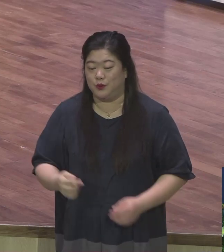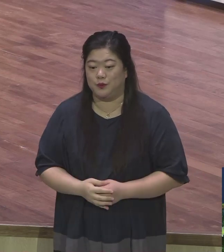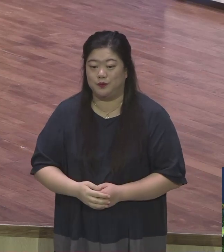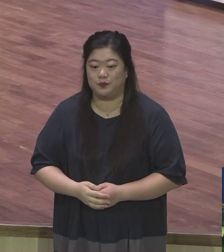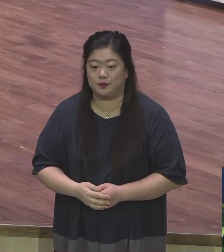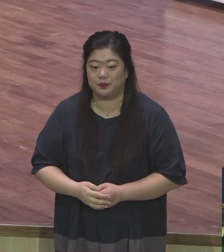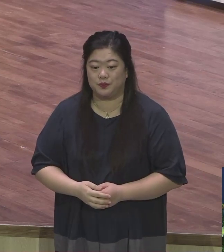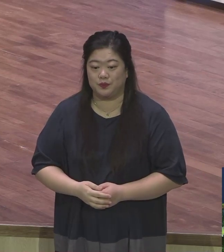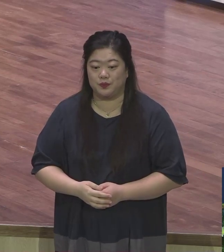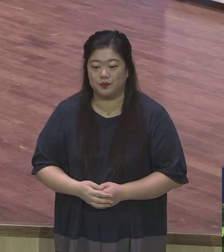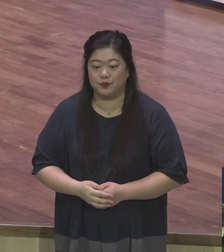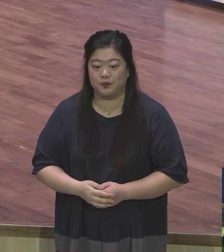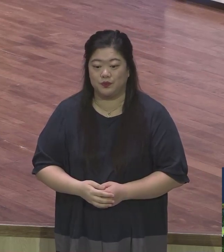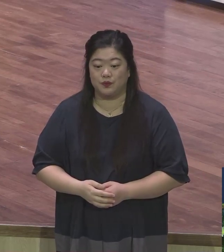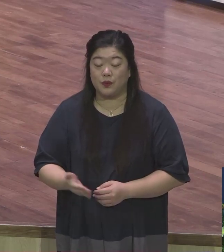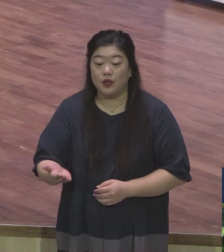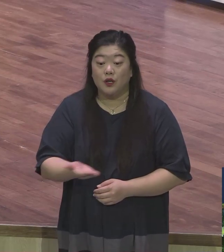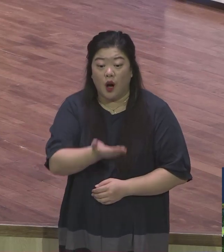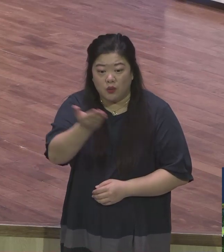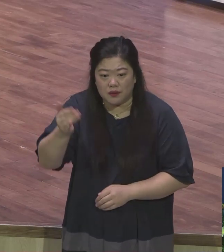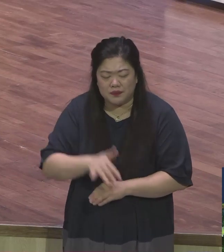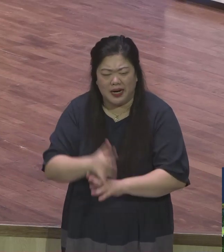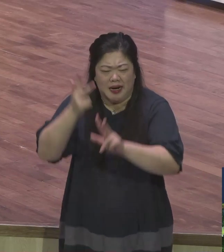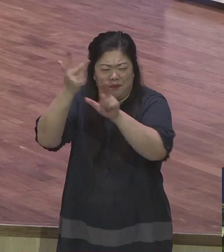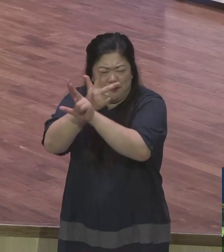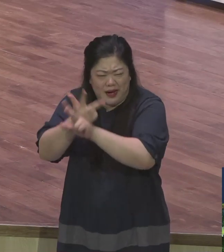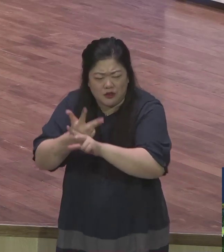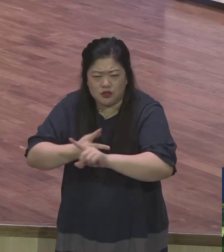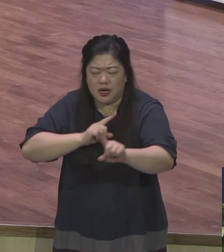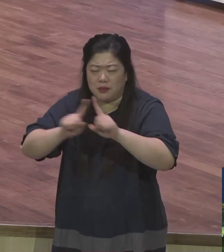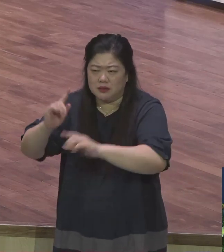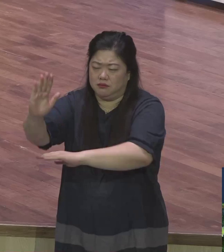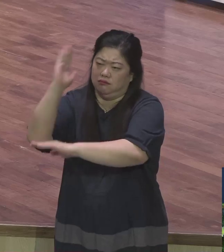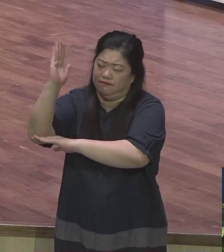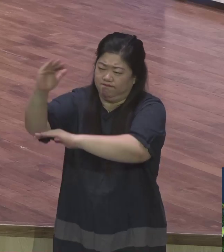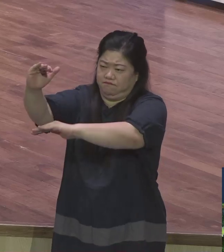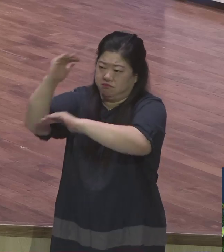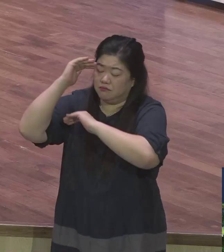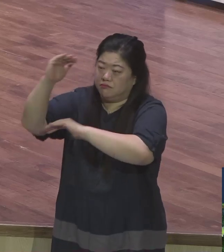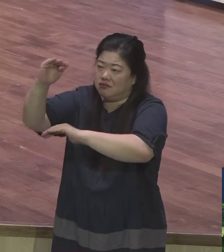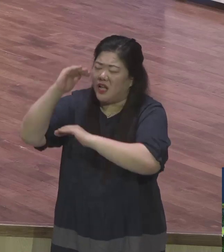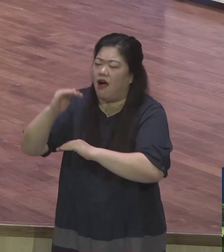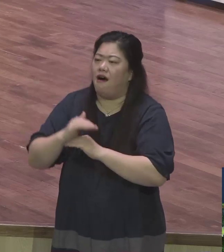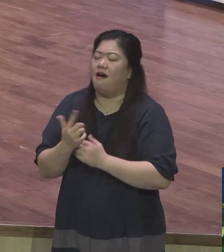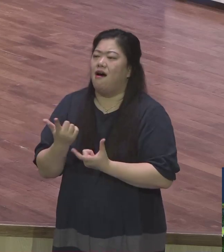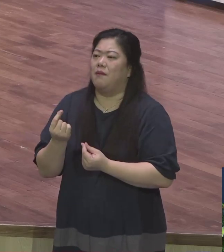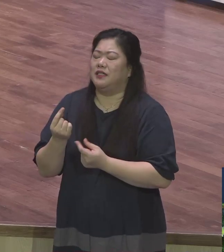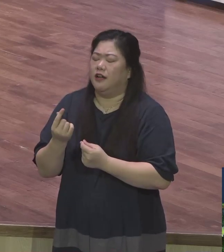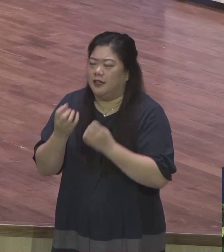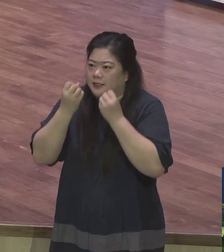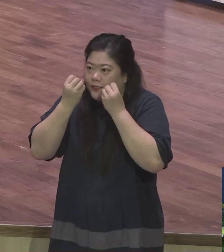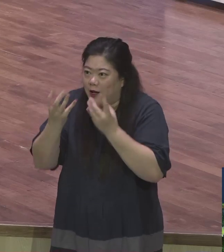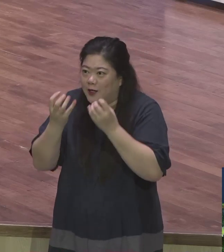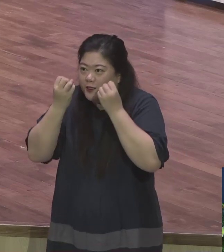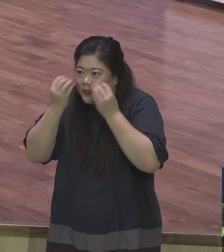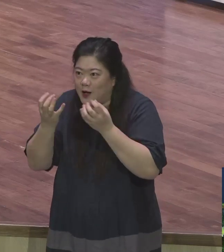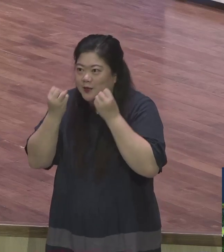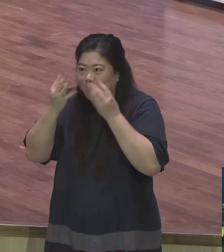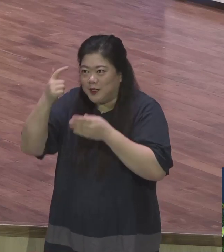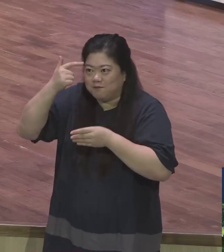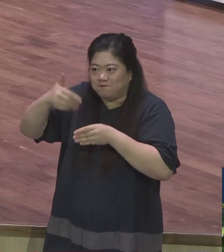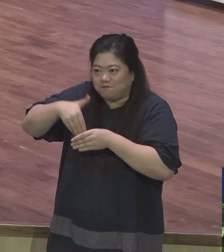영계 모든 성도들을 매주 강단 말씀을 통하여 연약을 붙잡고 각인 뿌리 체질이 되어져서 이 말씀 때문에